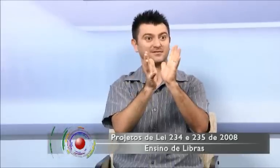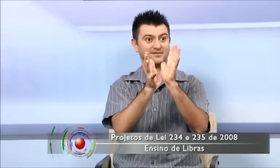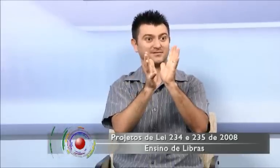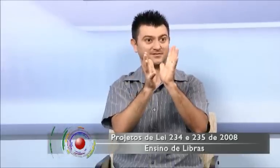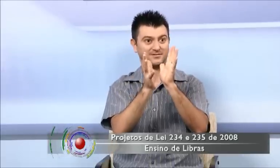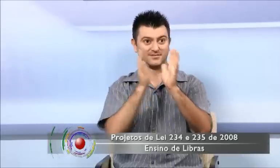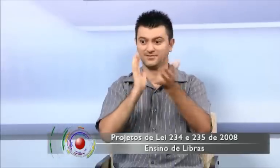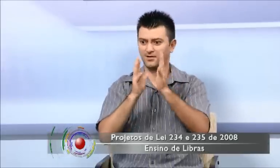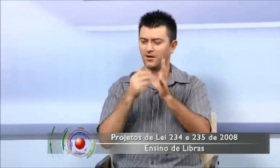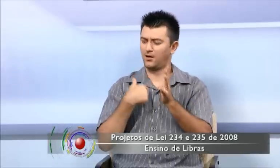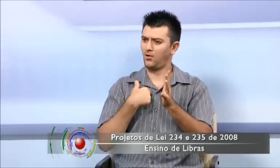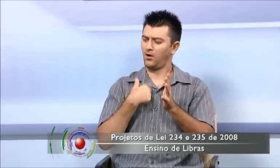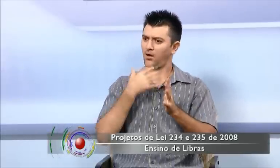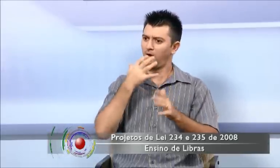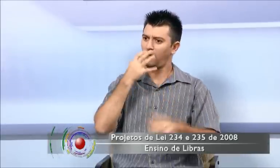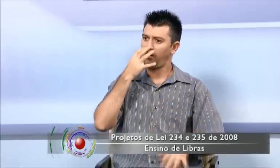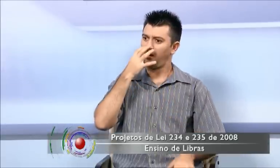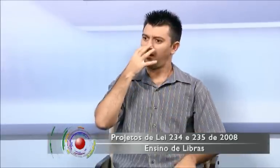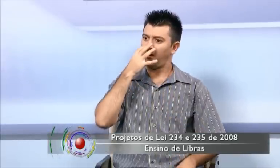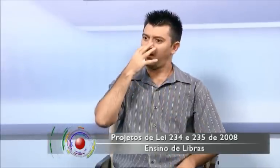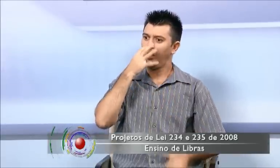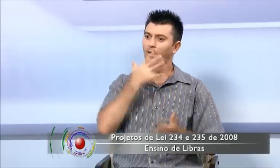língua de sinais, aprendi Libras.